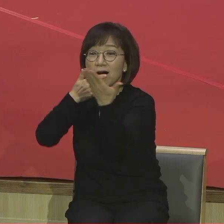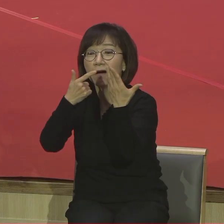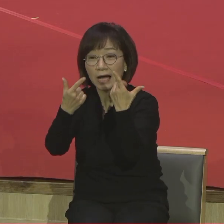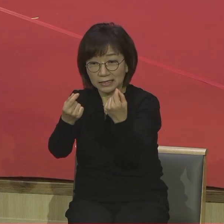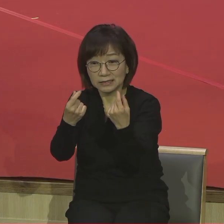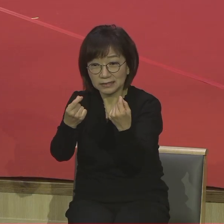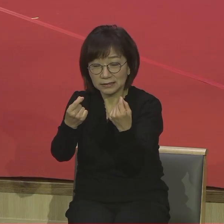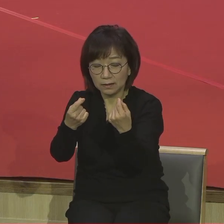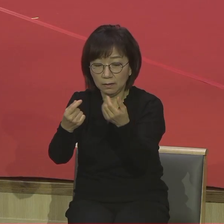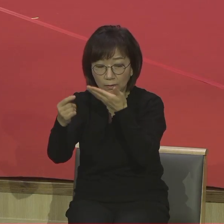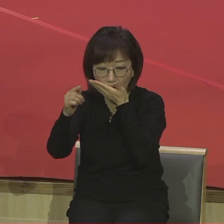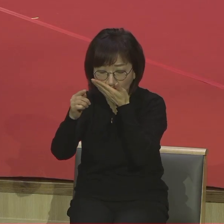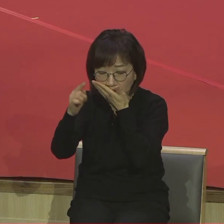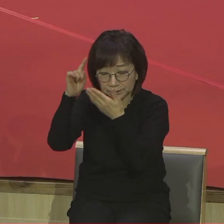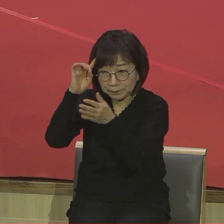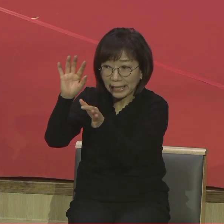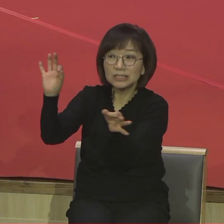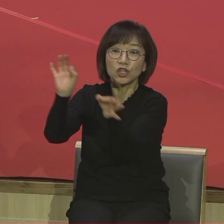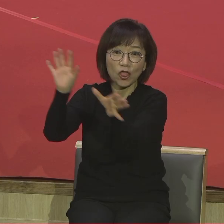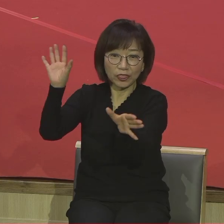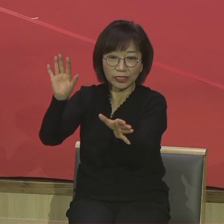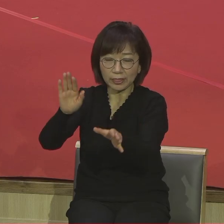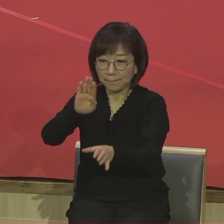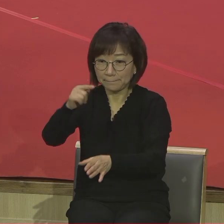전파되는 과정 속에서 보면 또